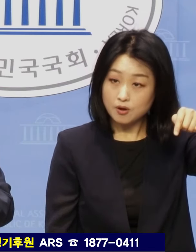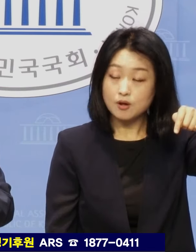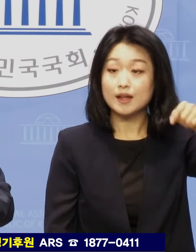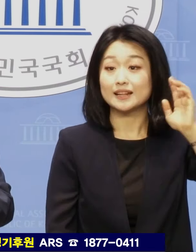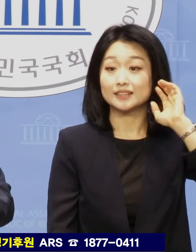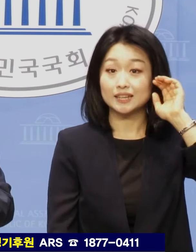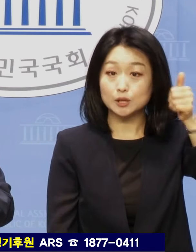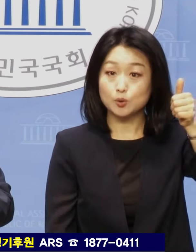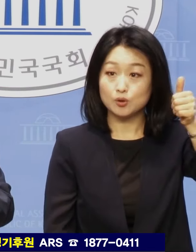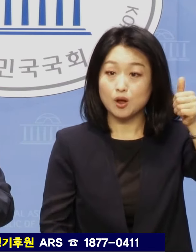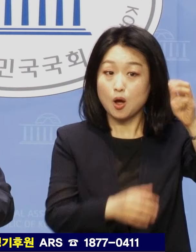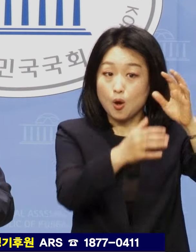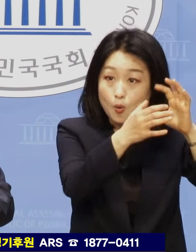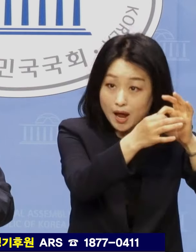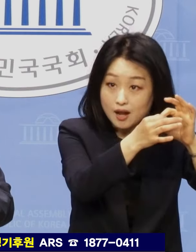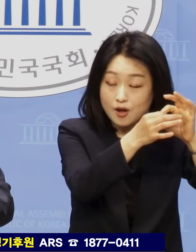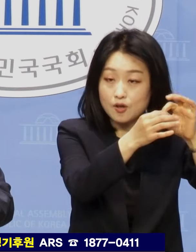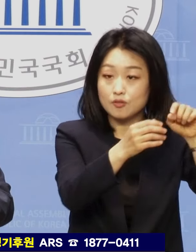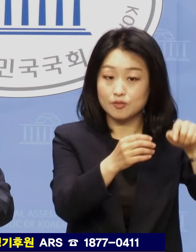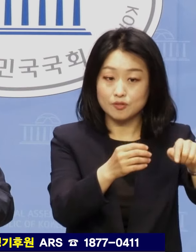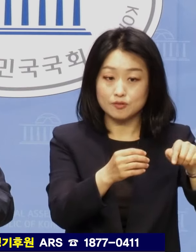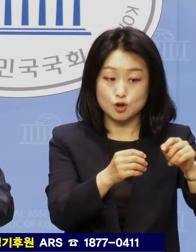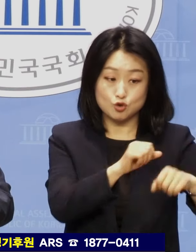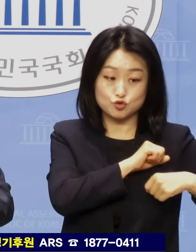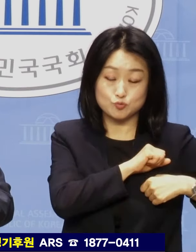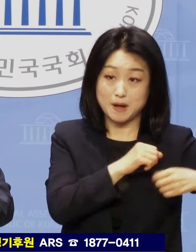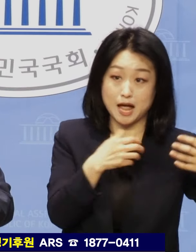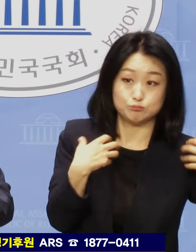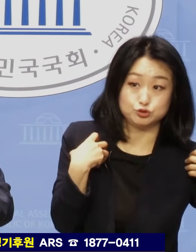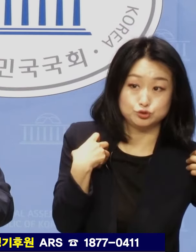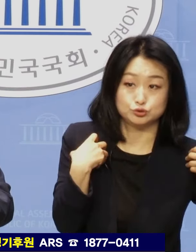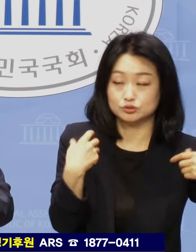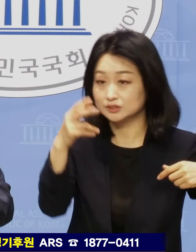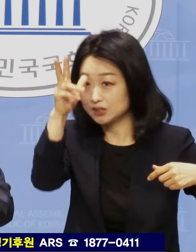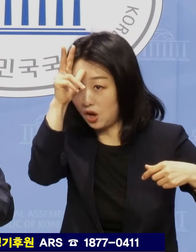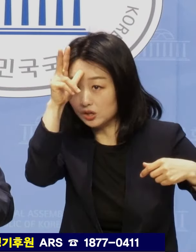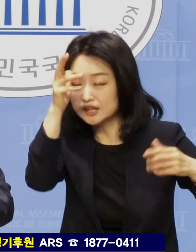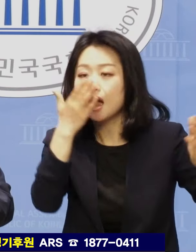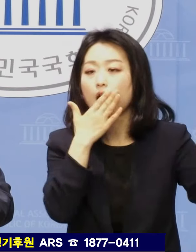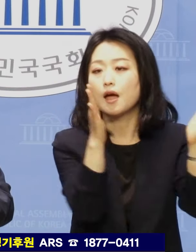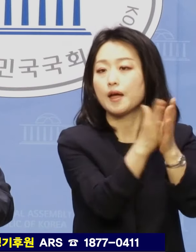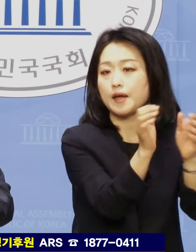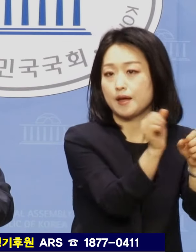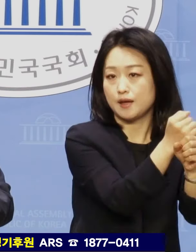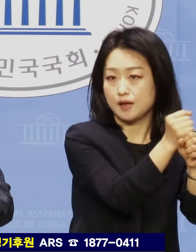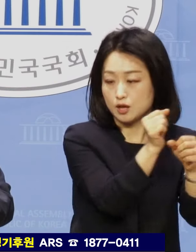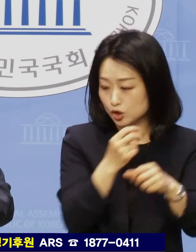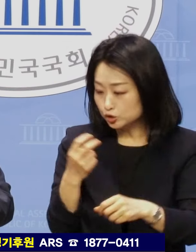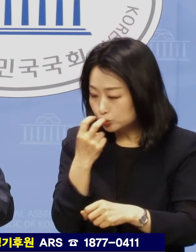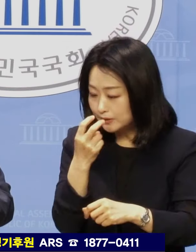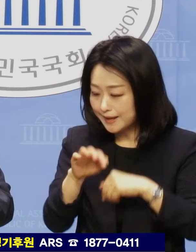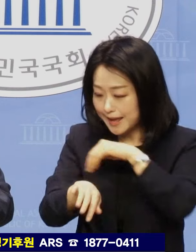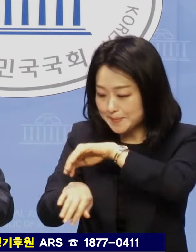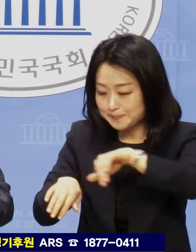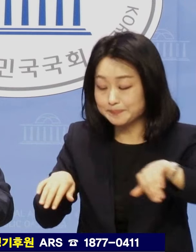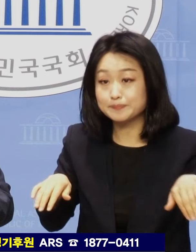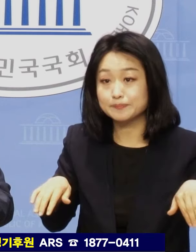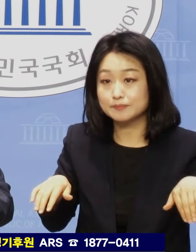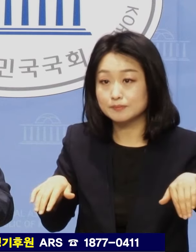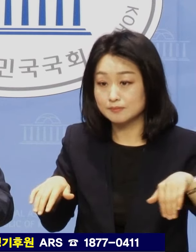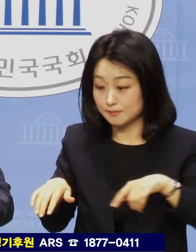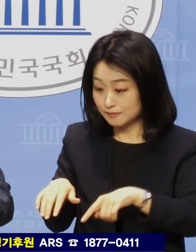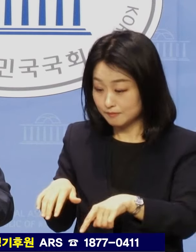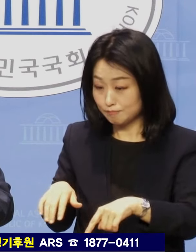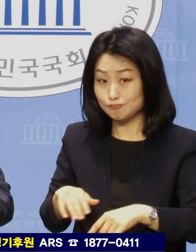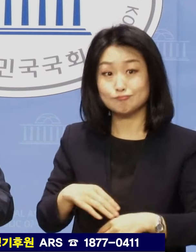실과 권력 기관이 조직적으로 사건 수사에 개입하고 방해했을뿐만 아니라 공정하게 수사